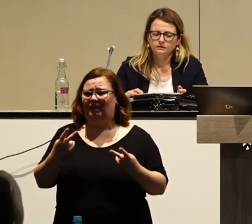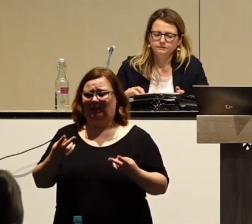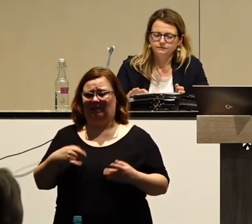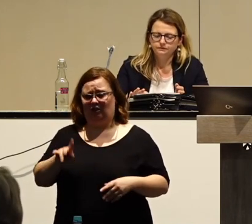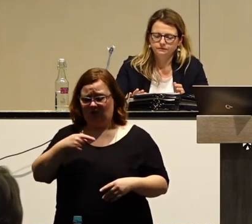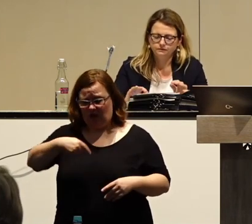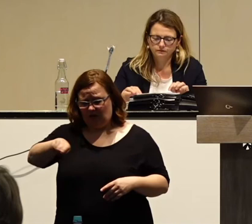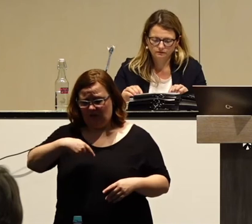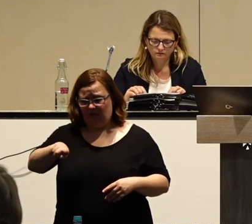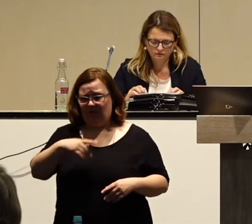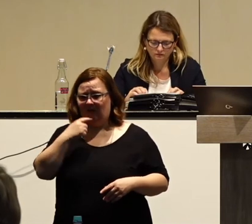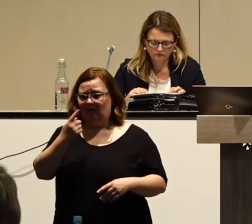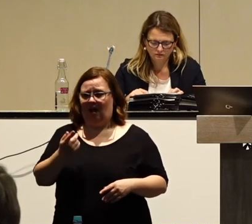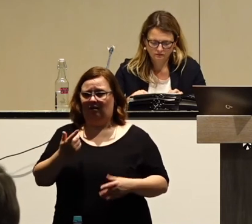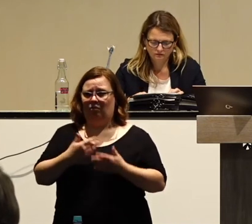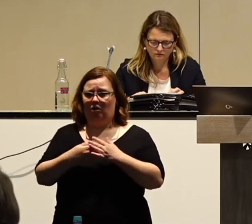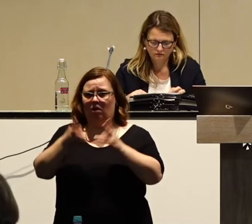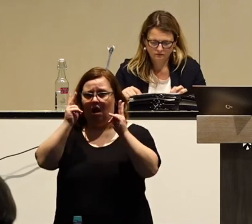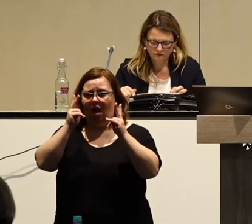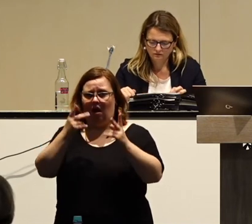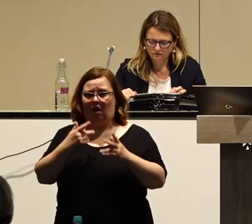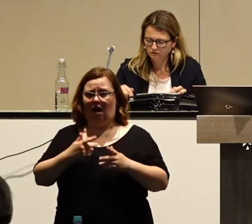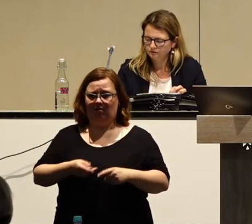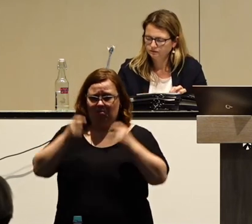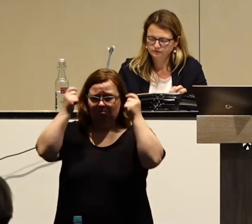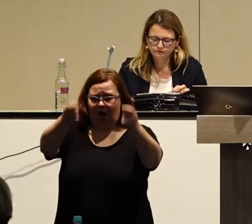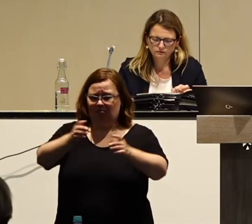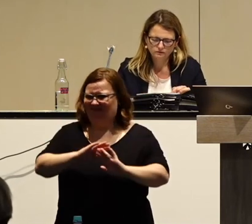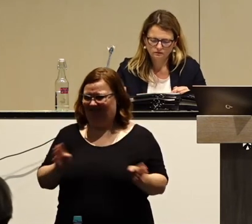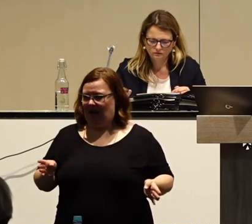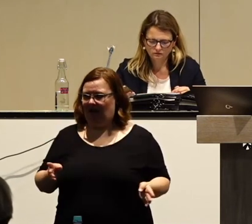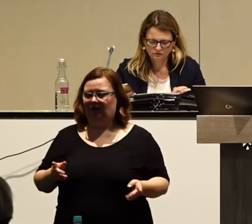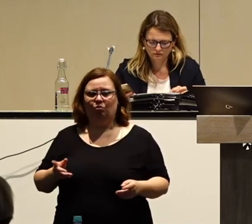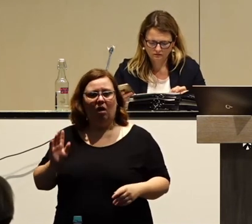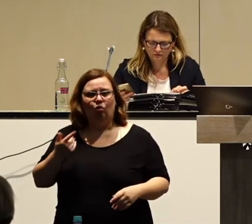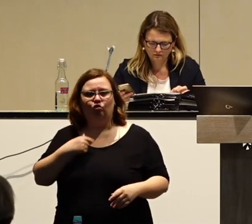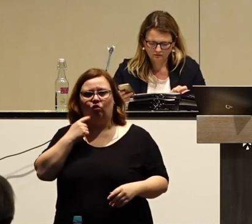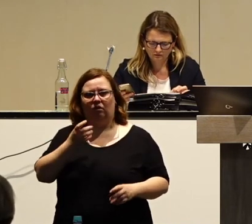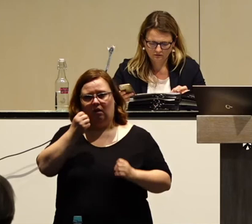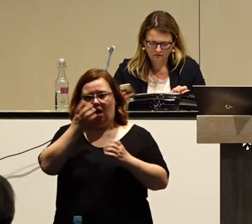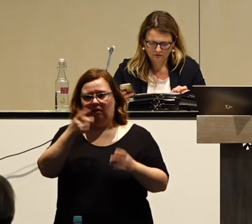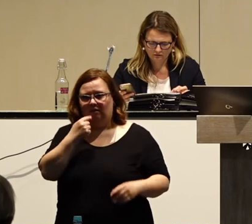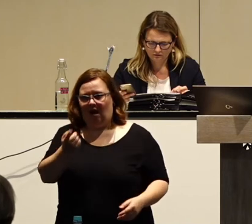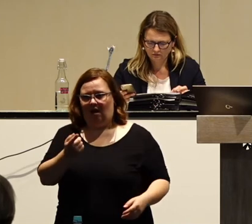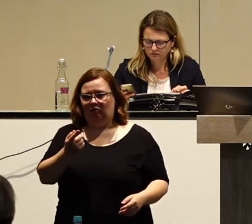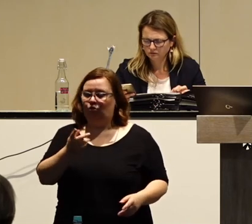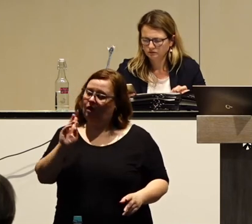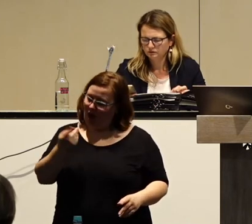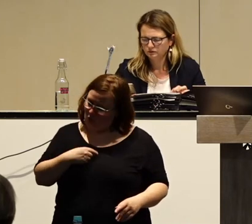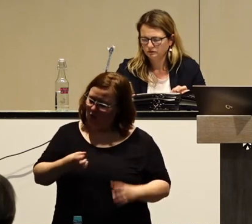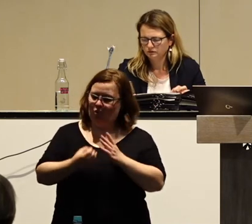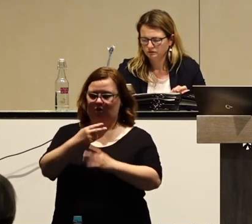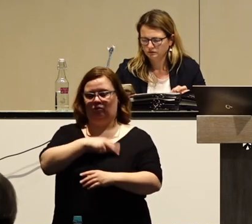nicht darum, wie sie es jetzt gesagt hat, den Lehrern irgendwas überzuknallen. Wir haben auch die ganze Zeit sehr deutlich gemacht, und das hat übrigens